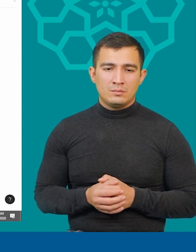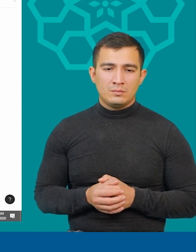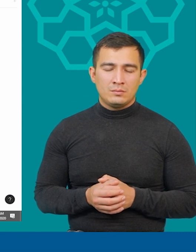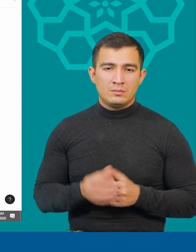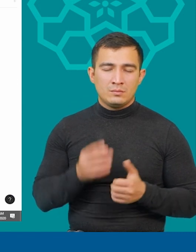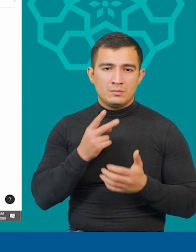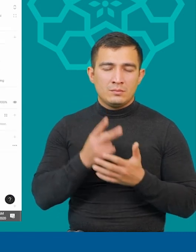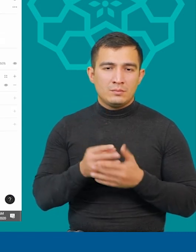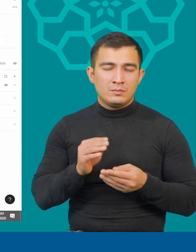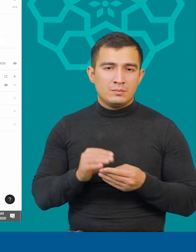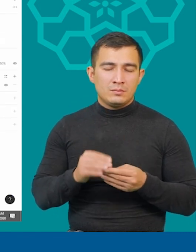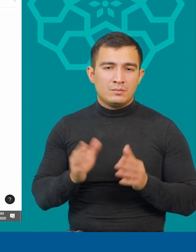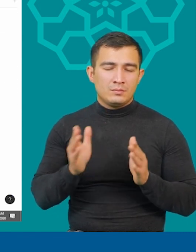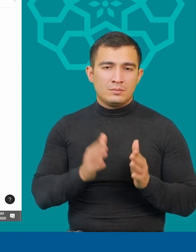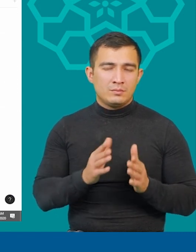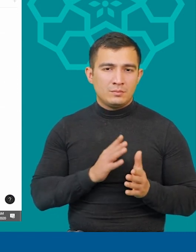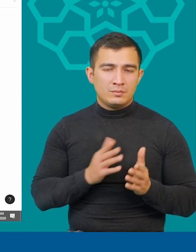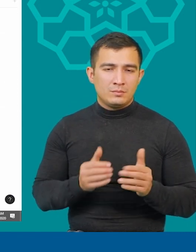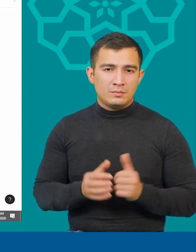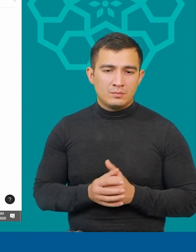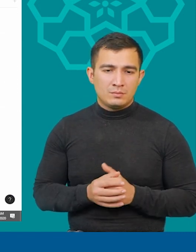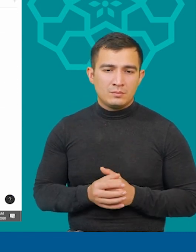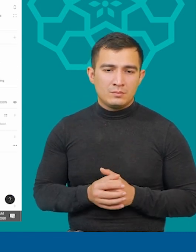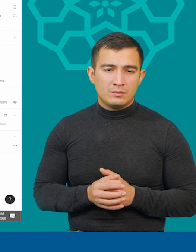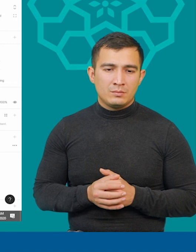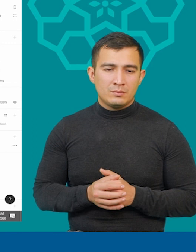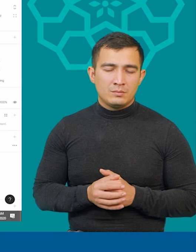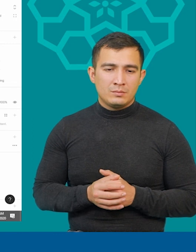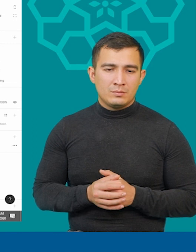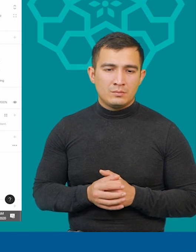Xo'p, shu holatiga qaytib o'tdik. Oldik.